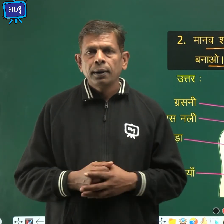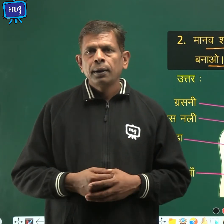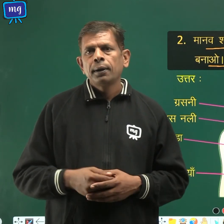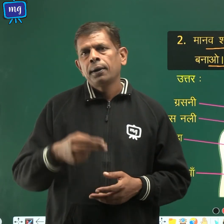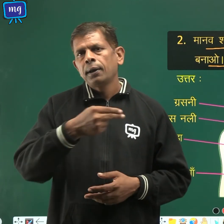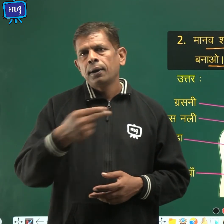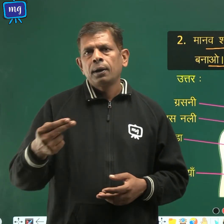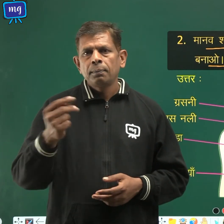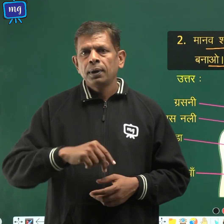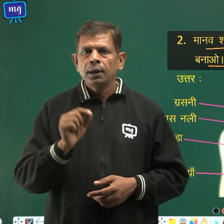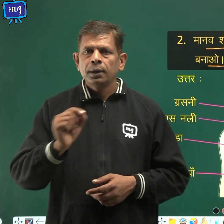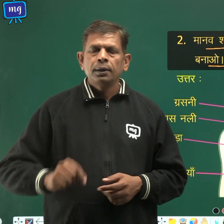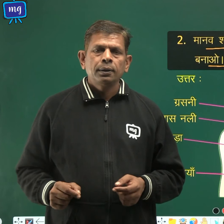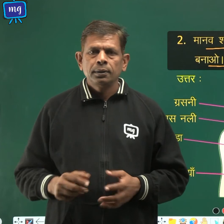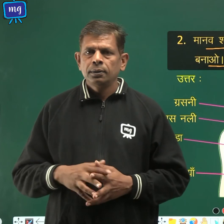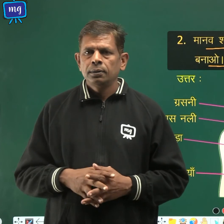नाम भी लिखने हैं,